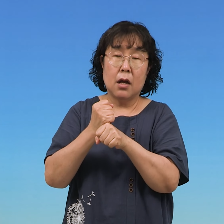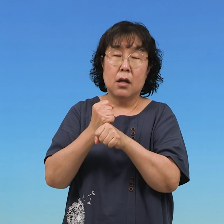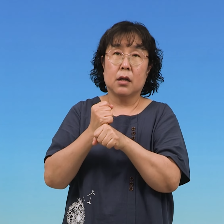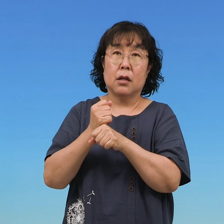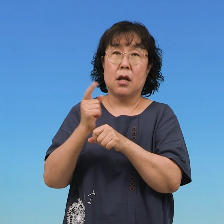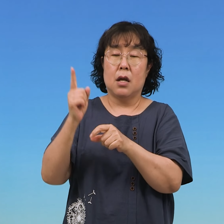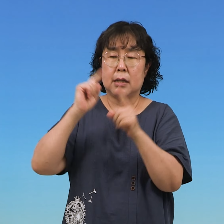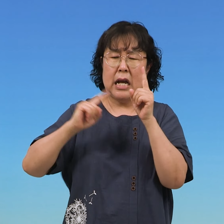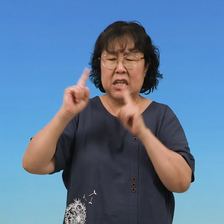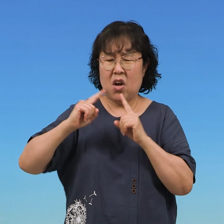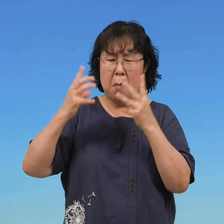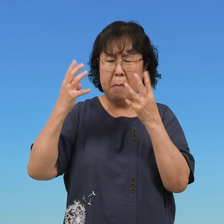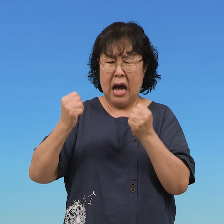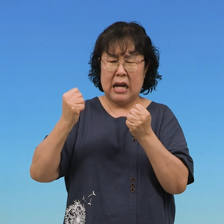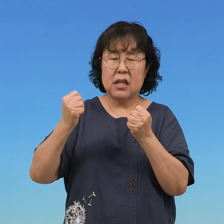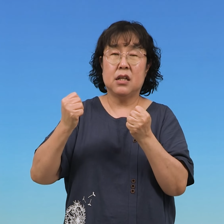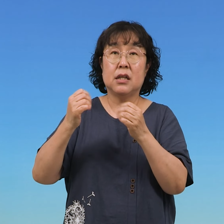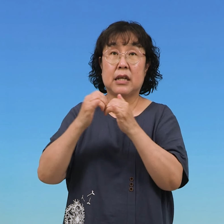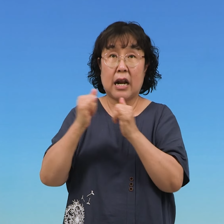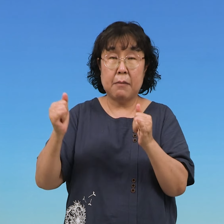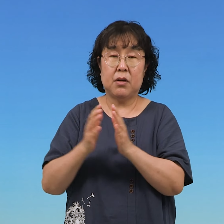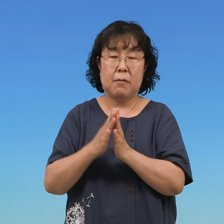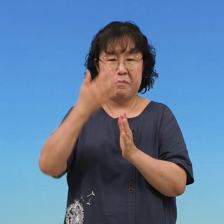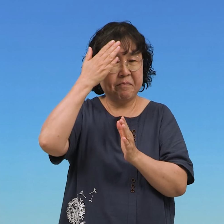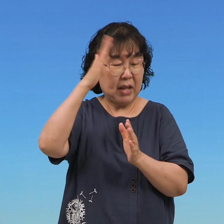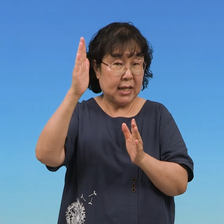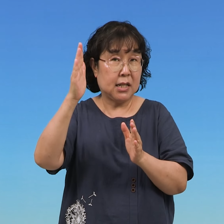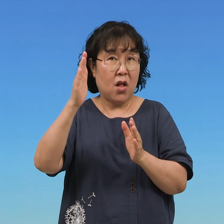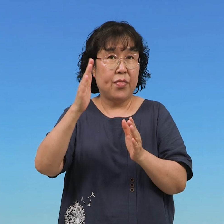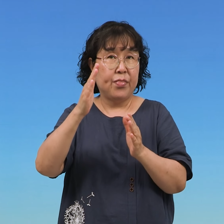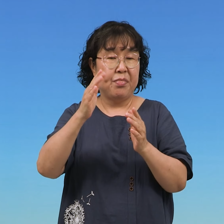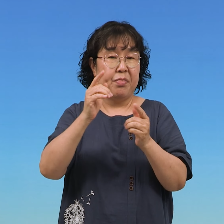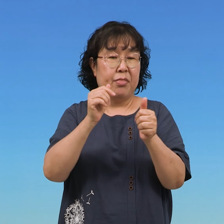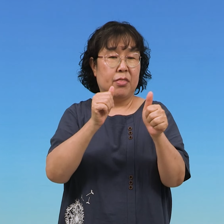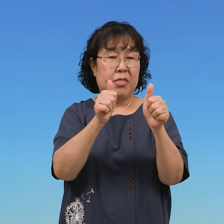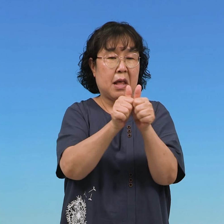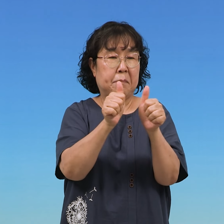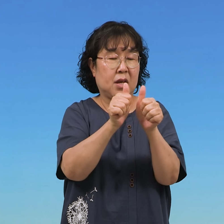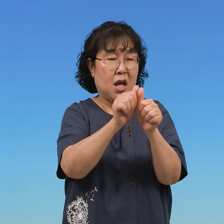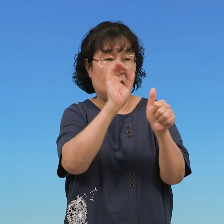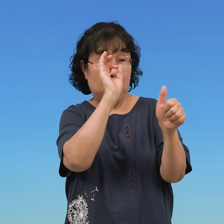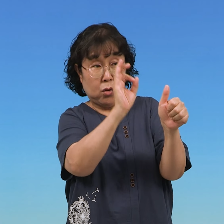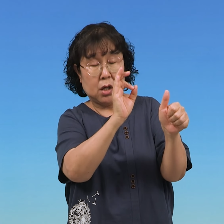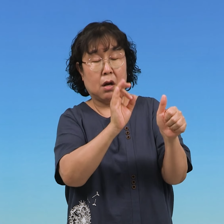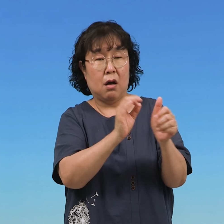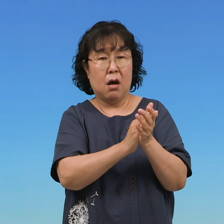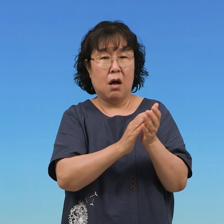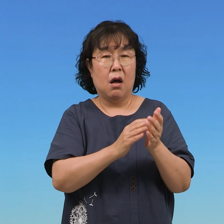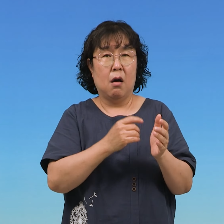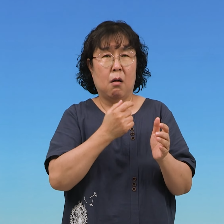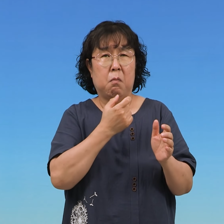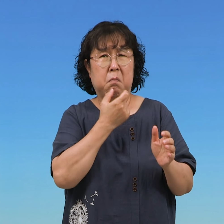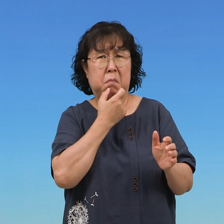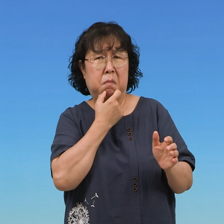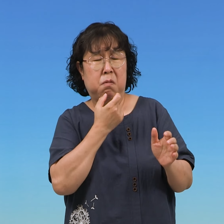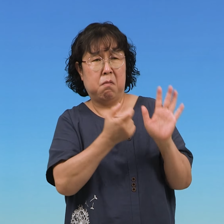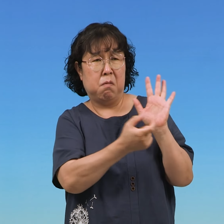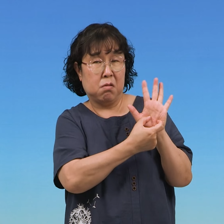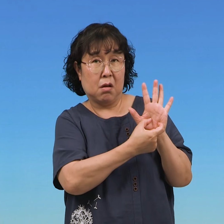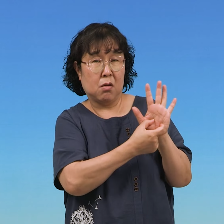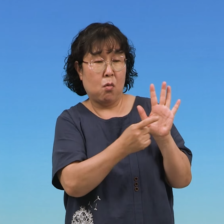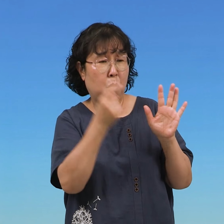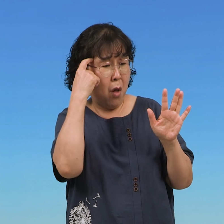상처가 많은 사람들이 대부분 그래요. 이 낯선 남자가 오니까 당연히 거부감이 생기죠. 그래서 당신이 왜 나한테 물을 달라